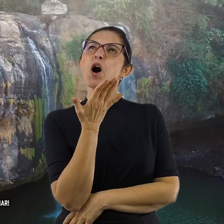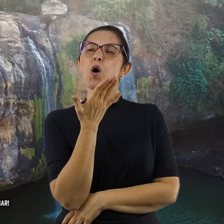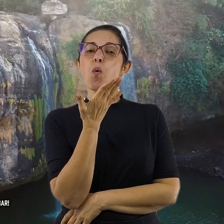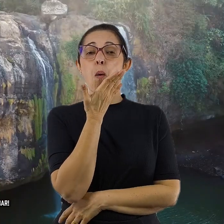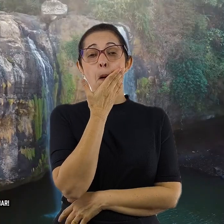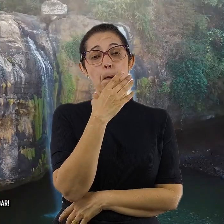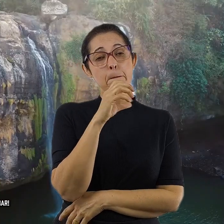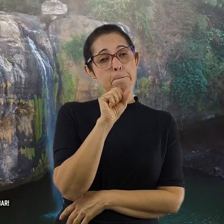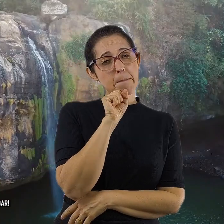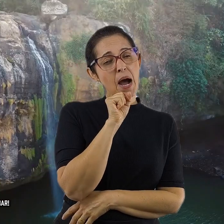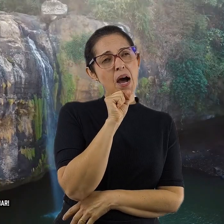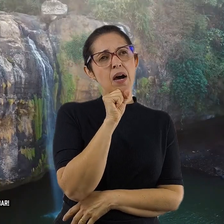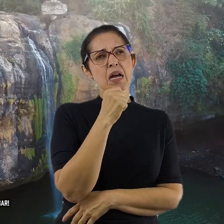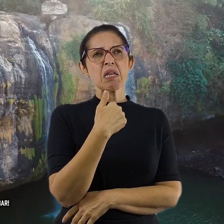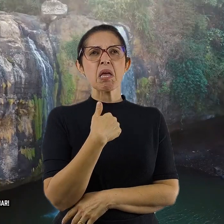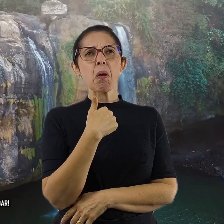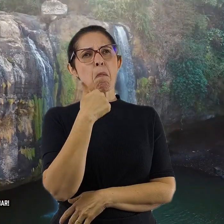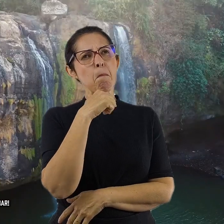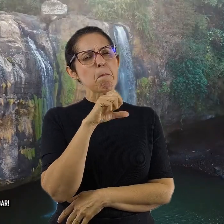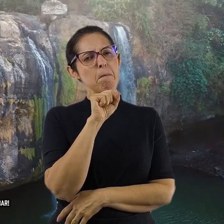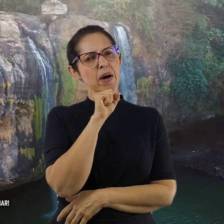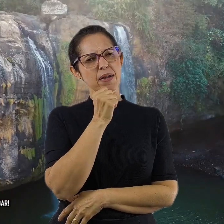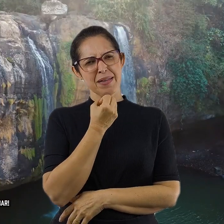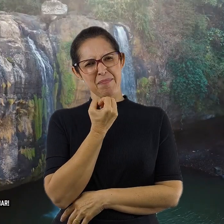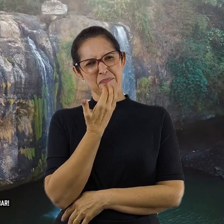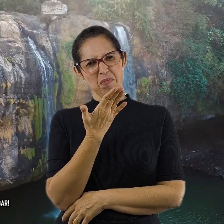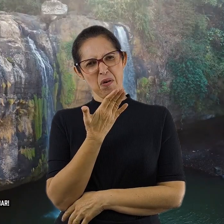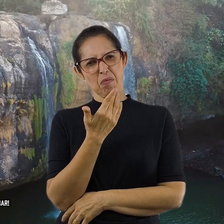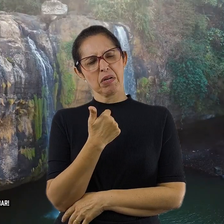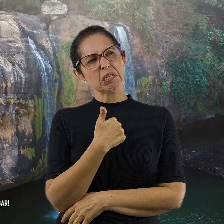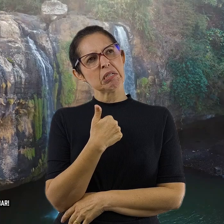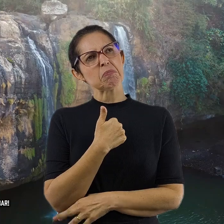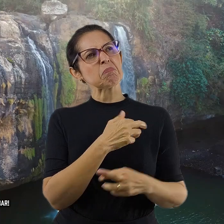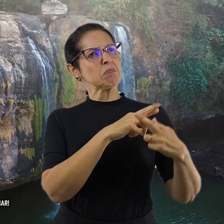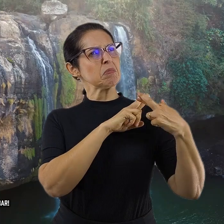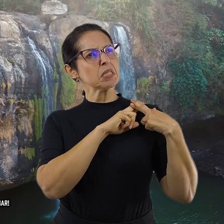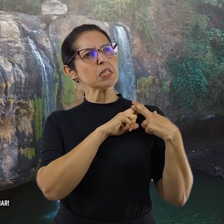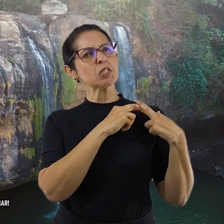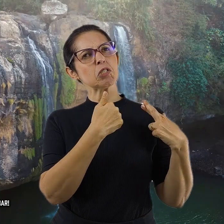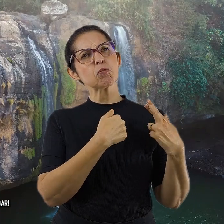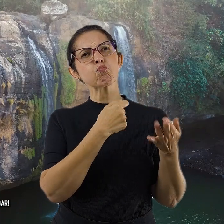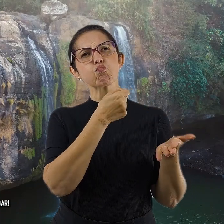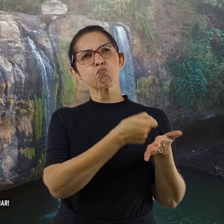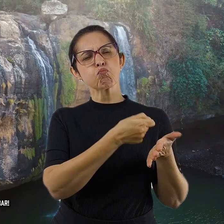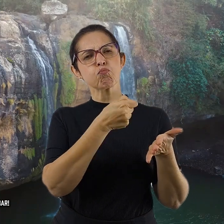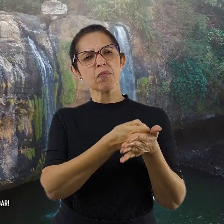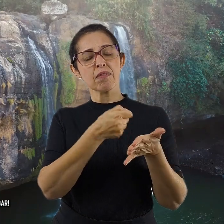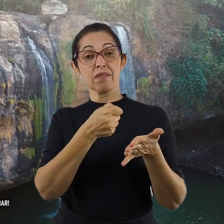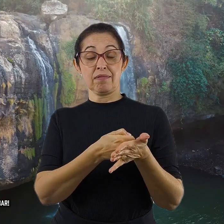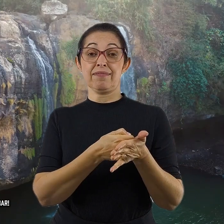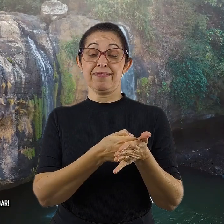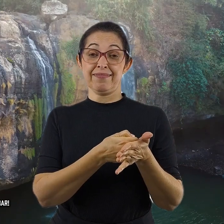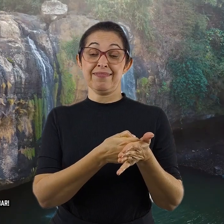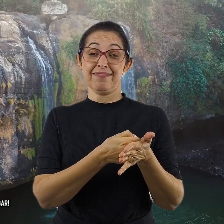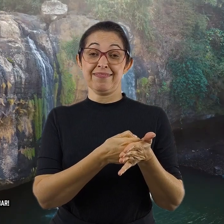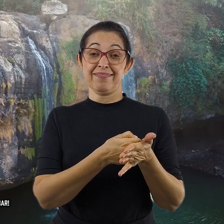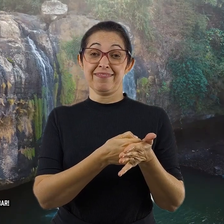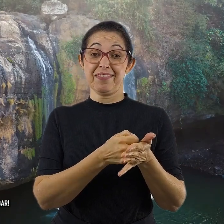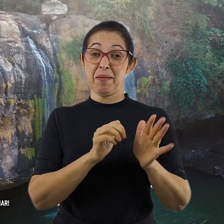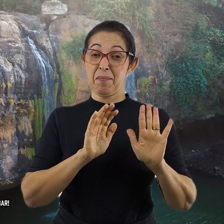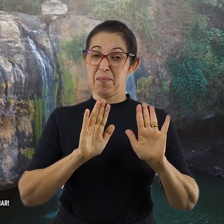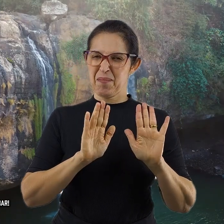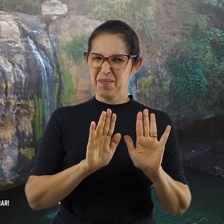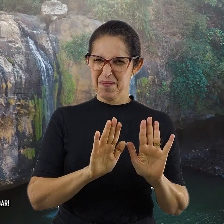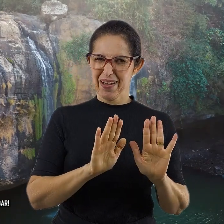mãe, eu sou cumpridor dos meus deveres. Diz a palavra de Deus que as justiças do